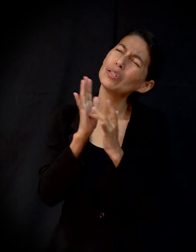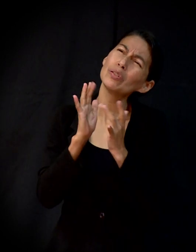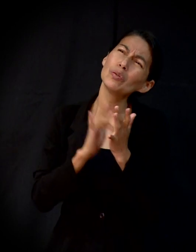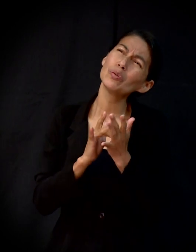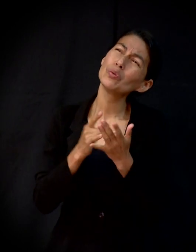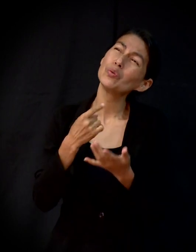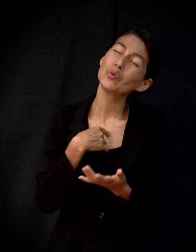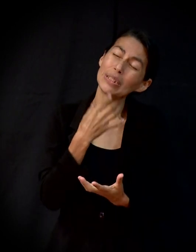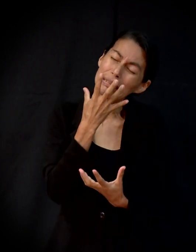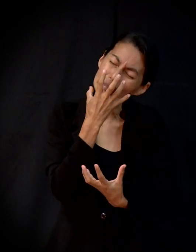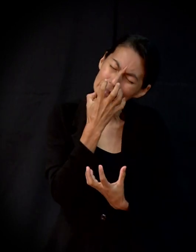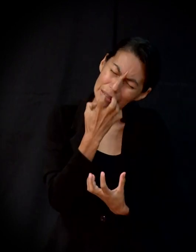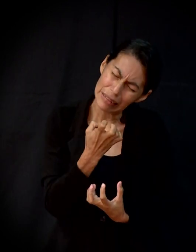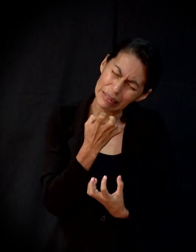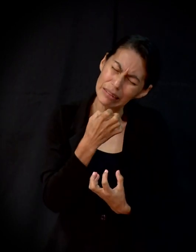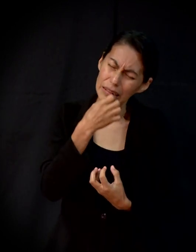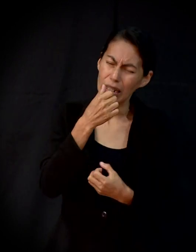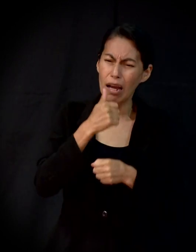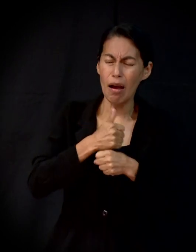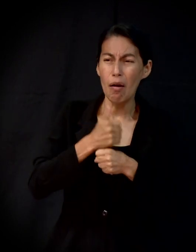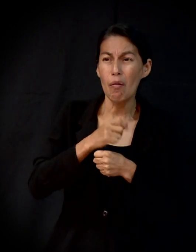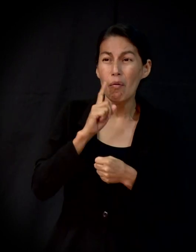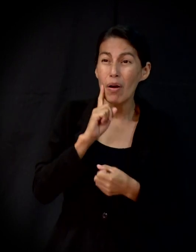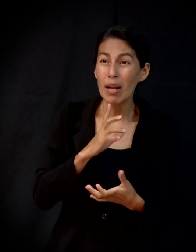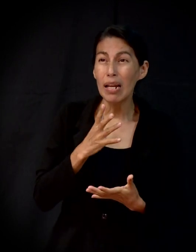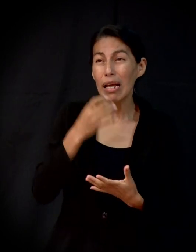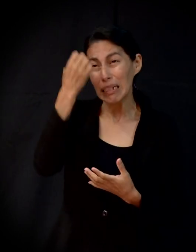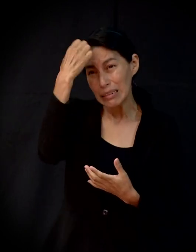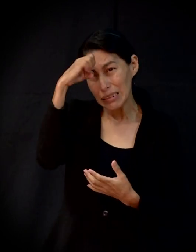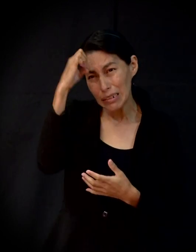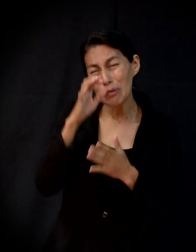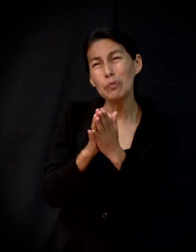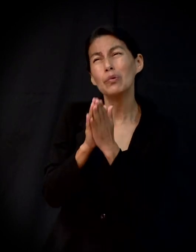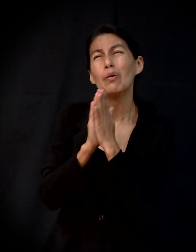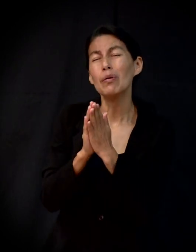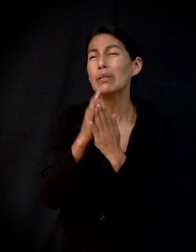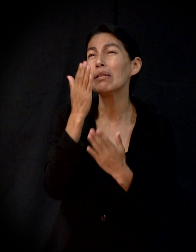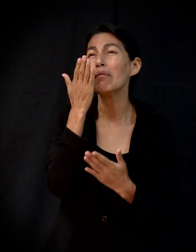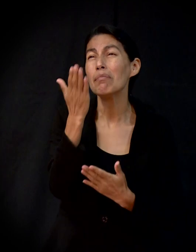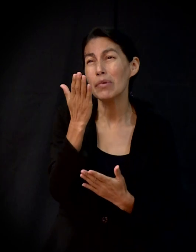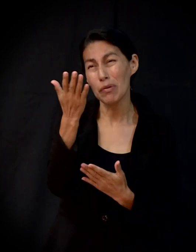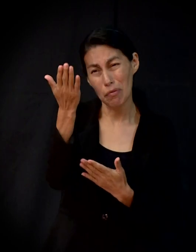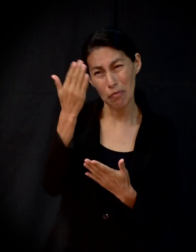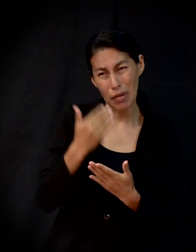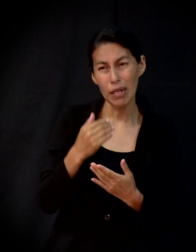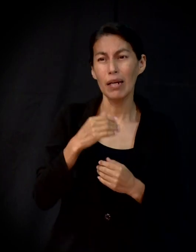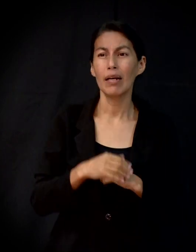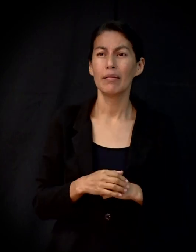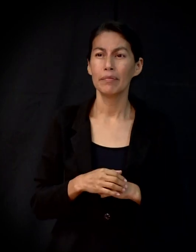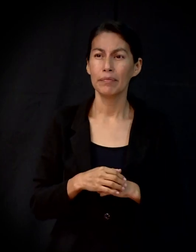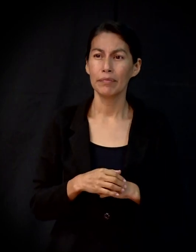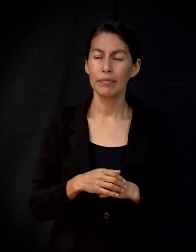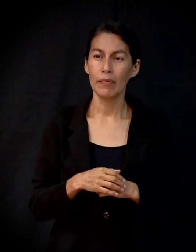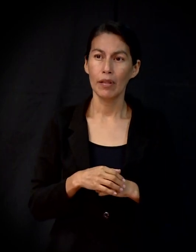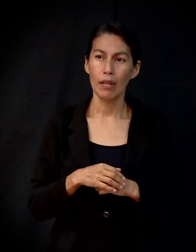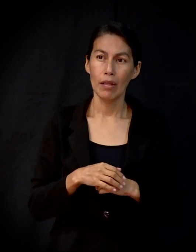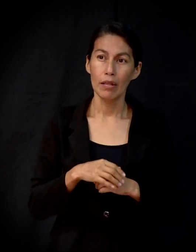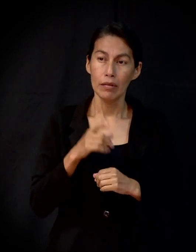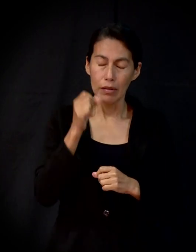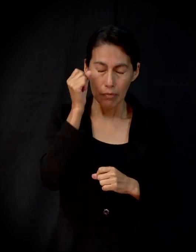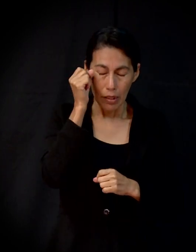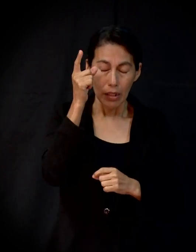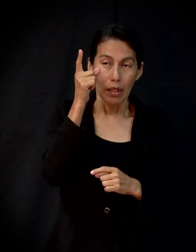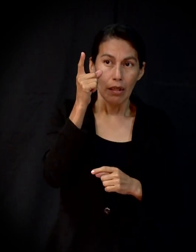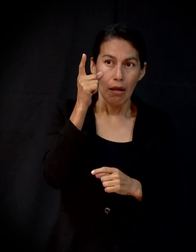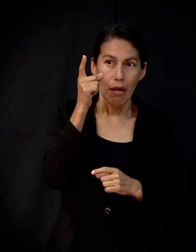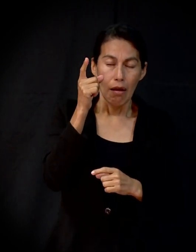triste porque extraño a mi abuelita. Pido que lo haga hoy. Imagínate, cuando dije